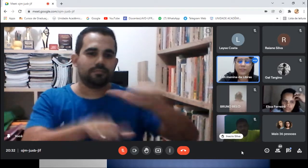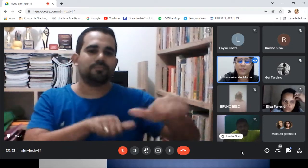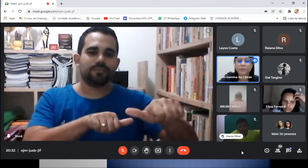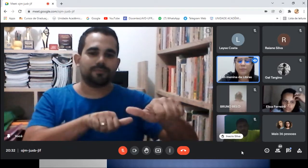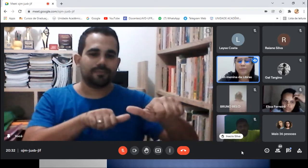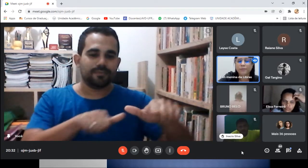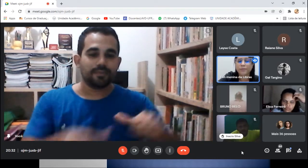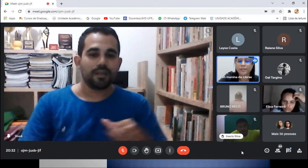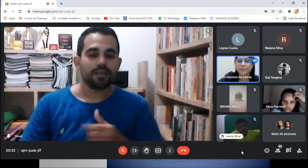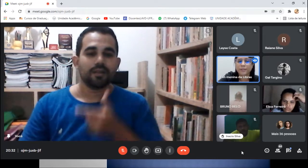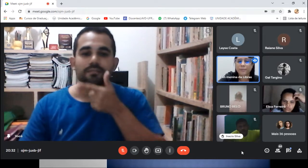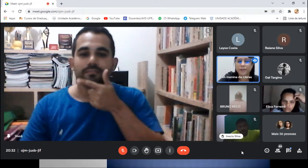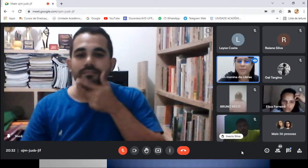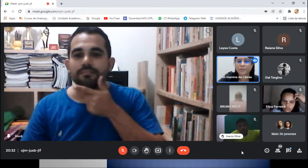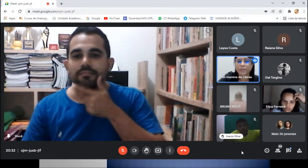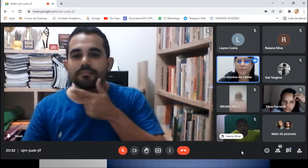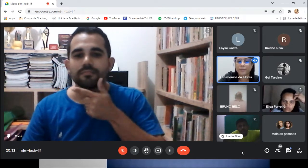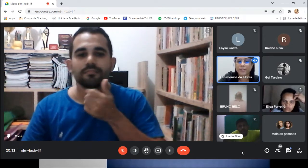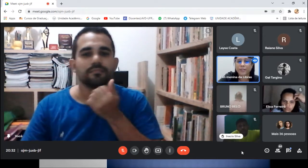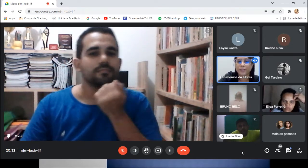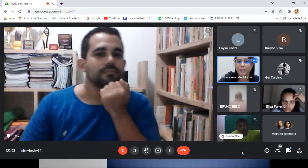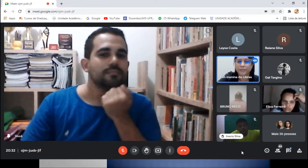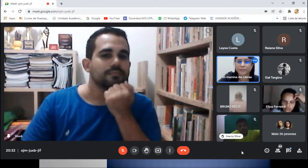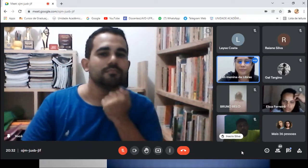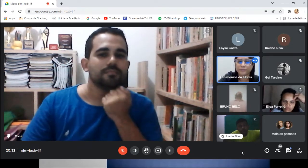Então, uma configuração de mão já muda o significado.